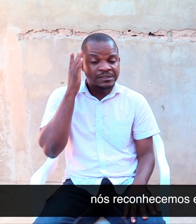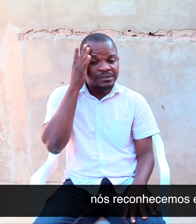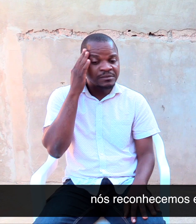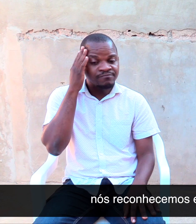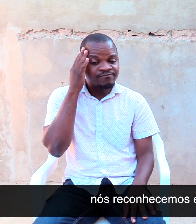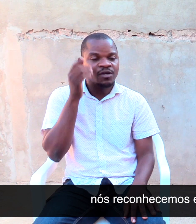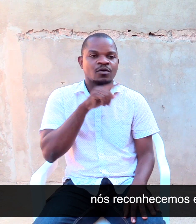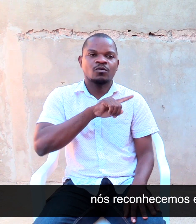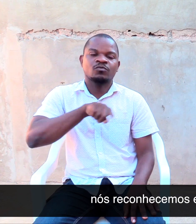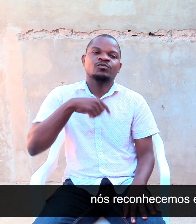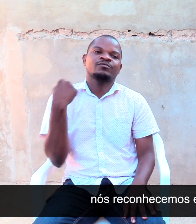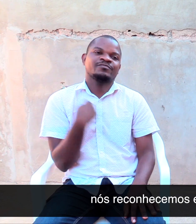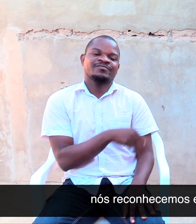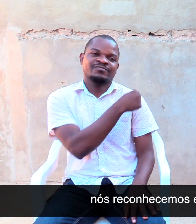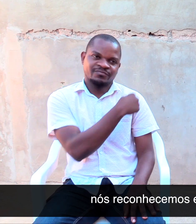reconhecemos,